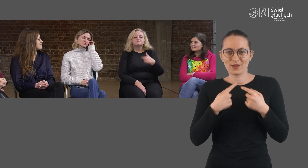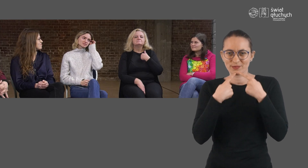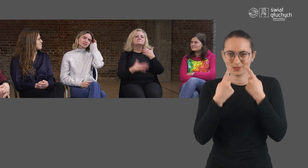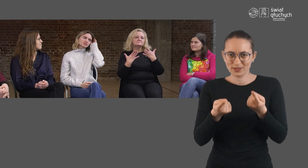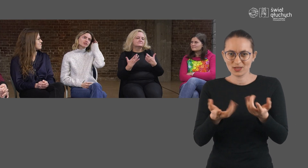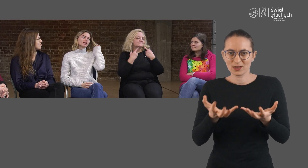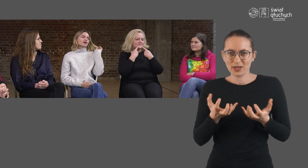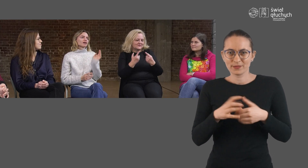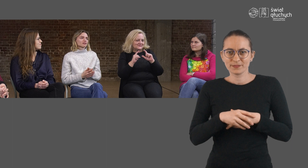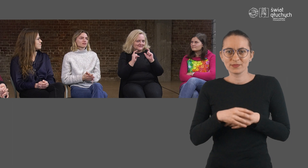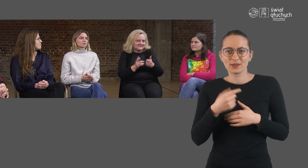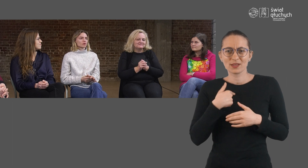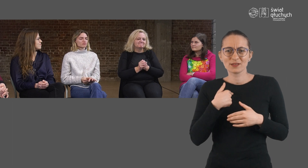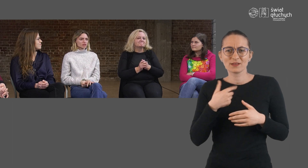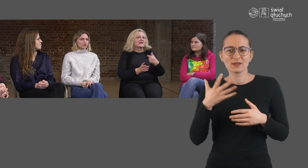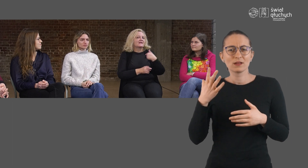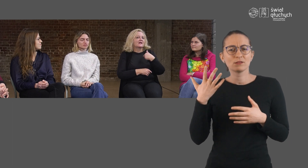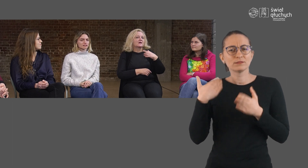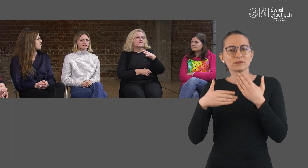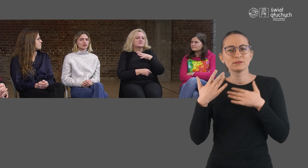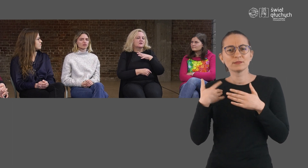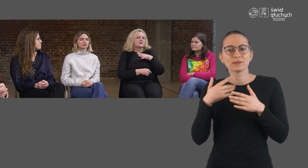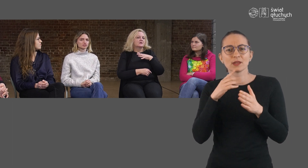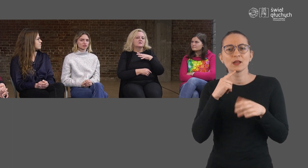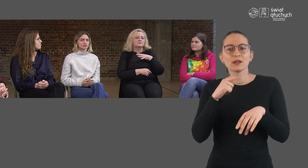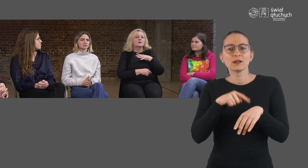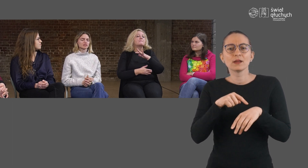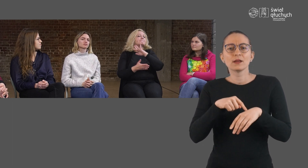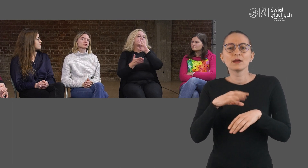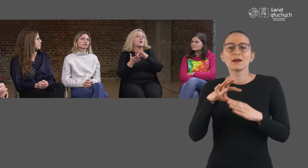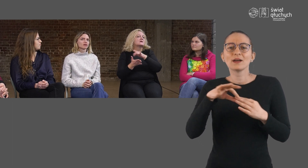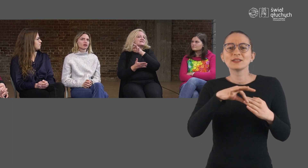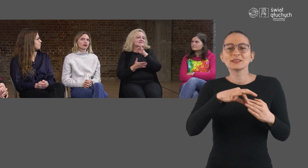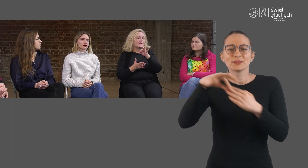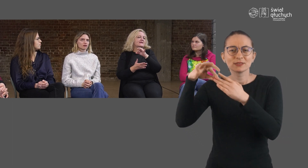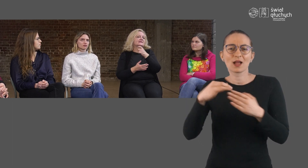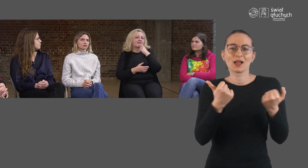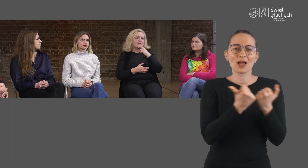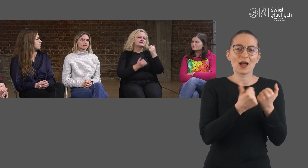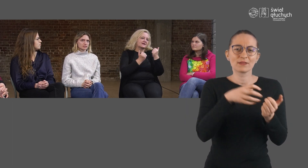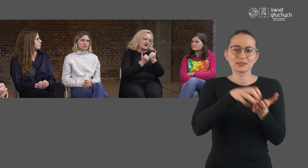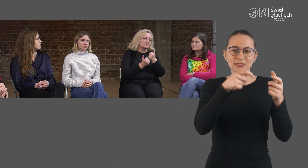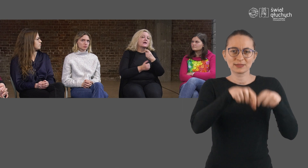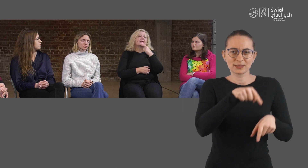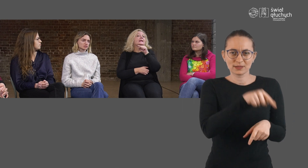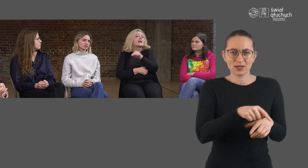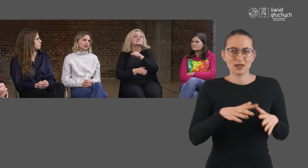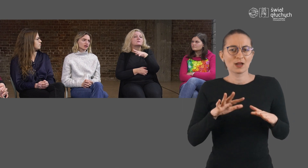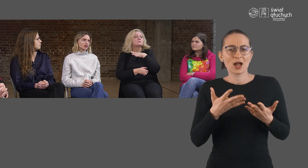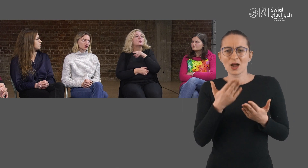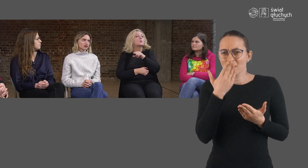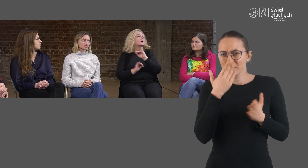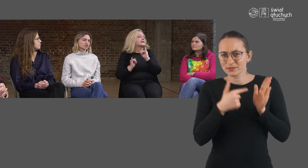Chciałam powiedzieć, jak byłam w Krakowie w Kielcach, w ośrodkach specjalnych, w Kielcach było